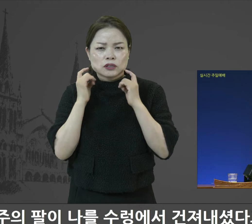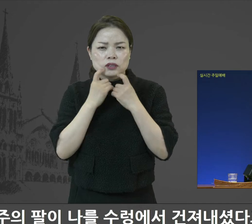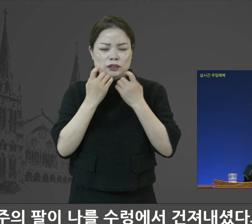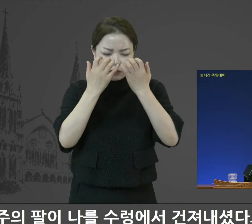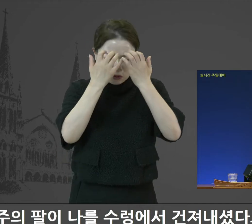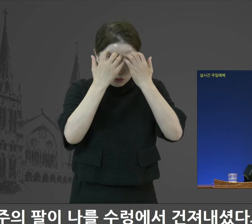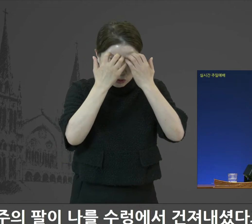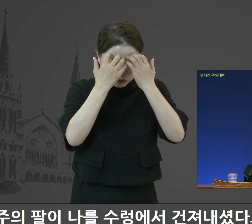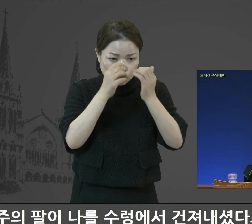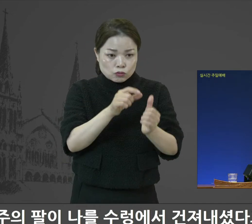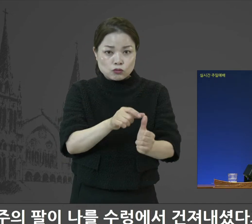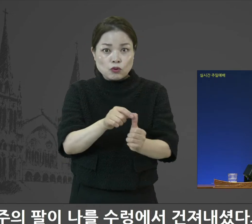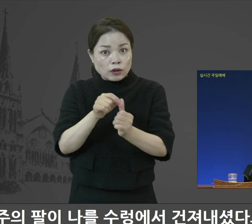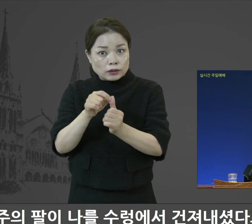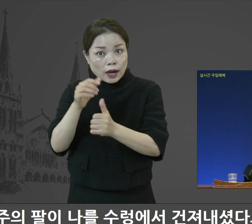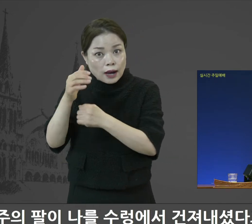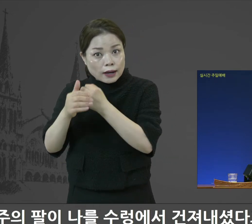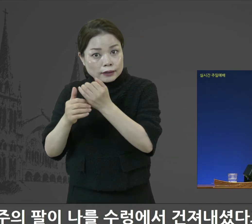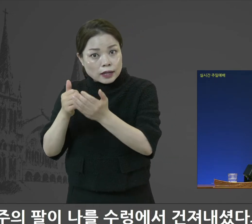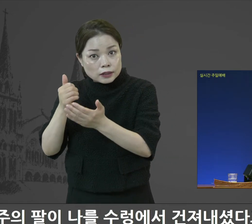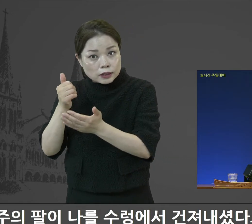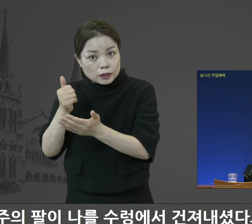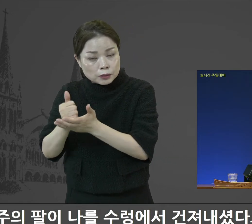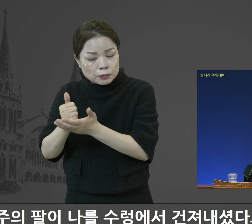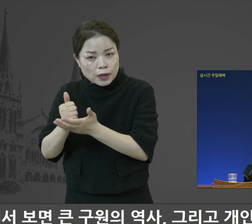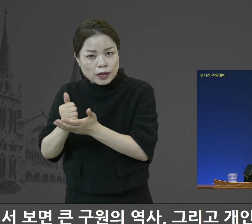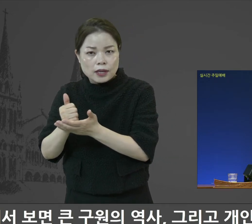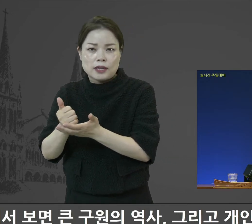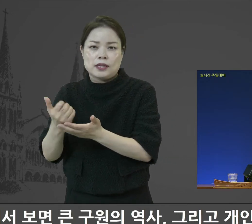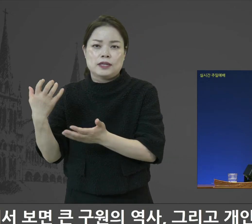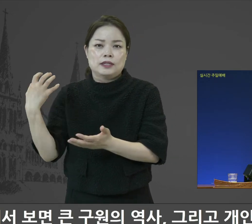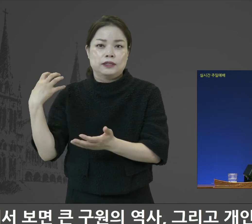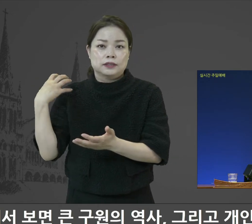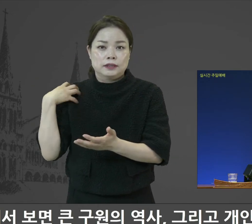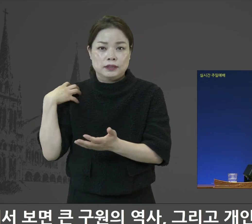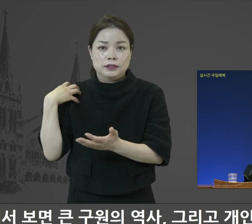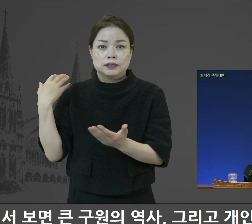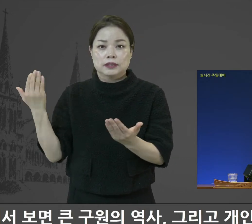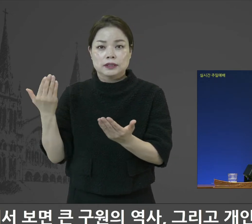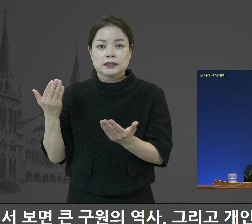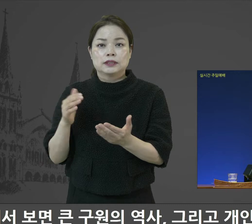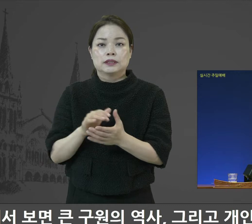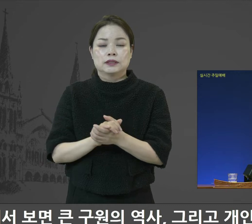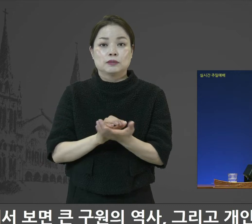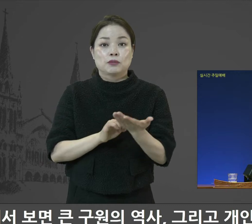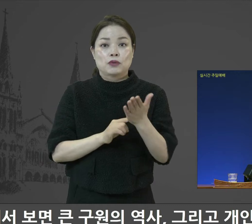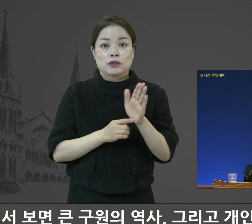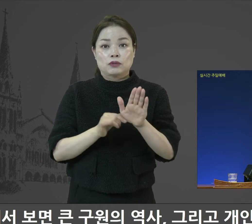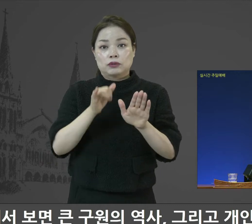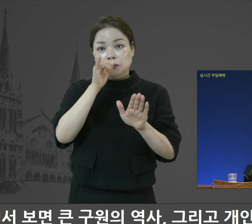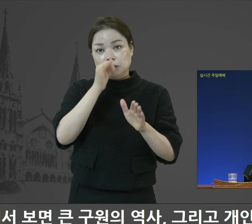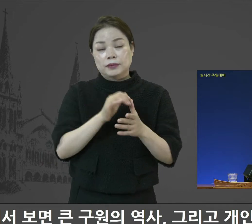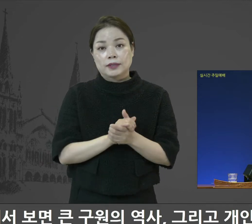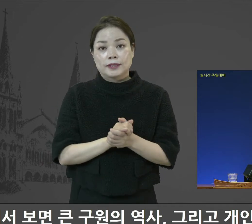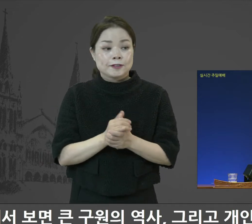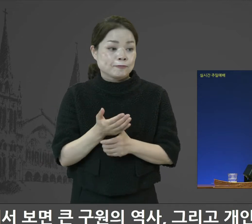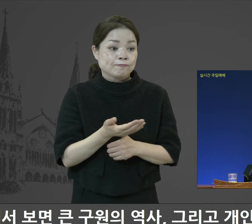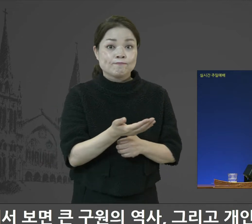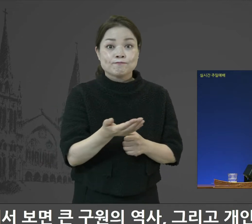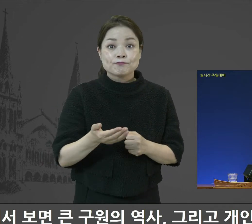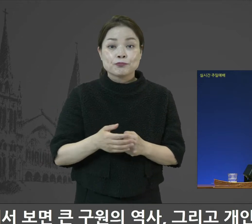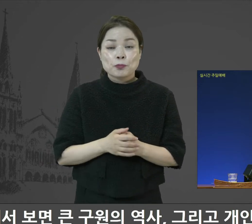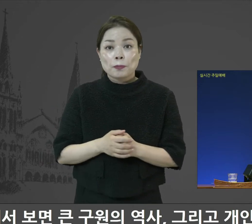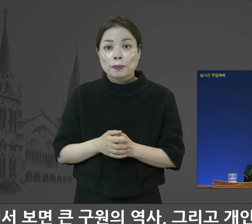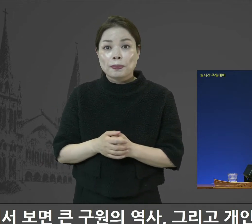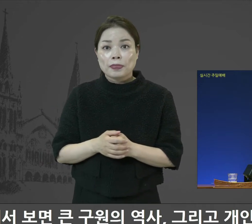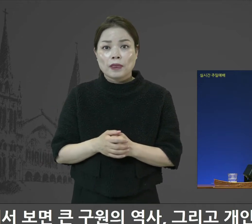시련으로부터 구원하신 하나님의 역사, 이것을 모두 큰일이라고 표현하고 있는 겁니다. 사랑하는 여러분,